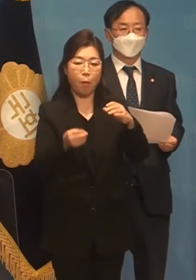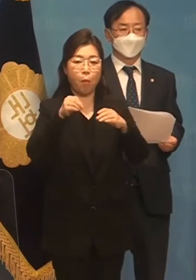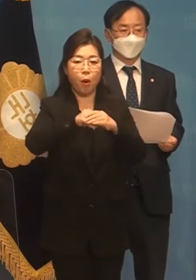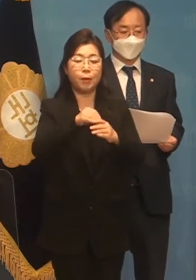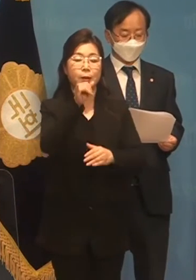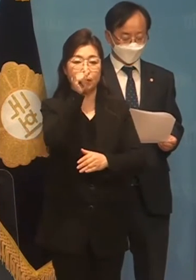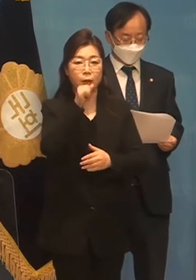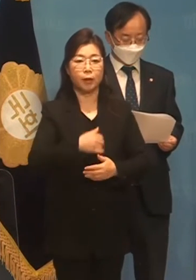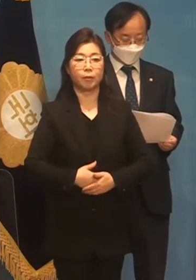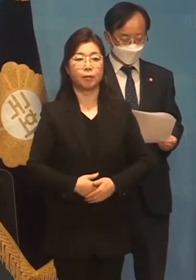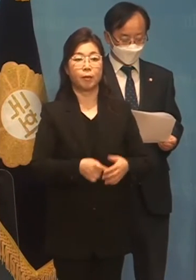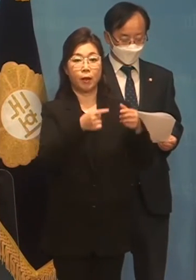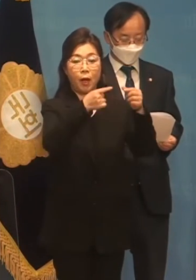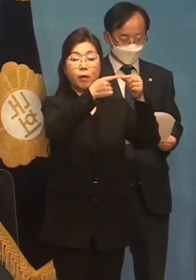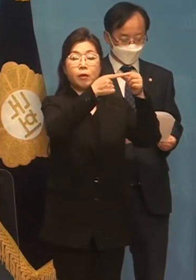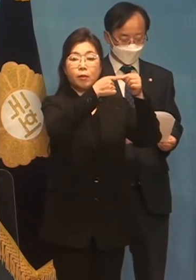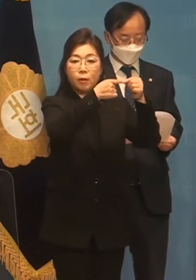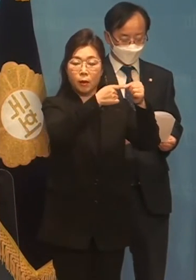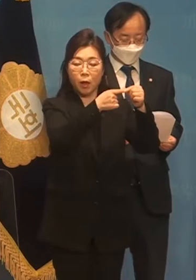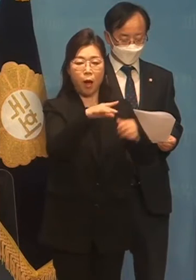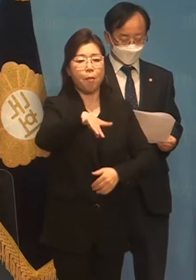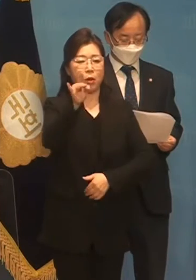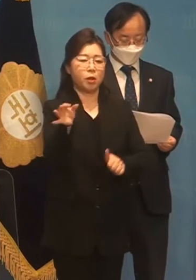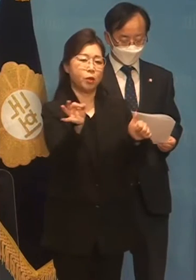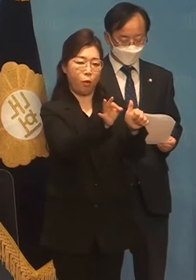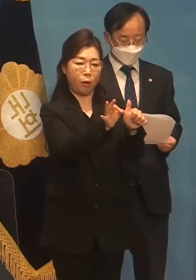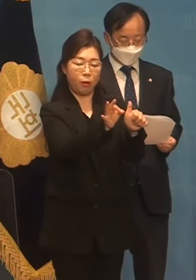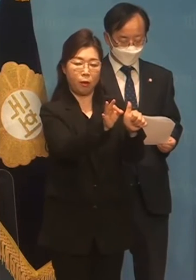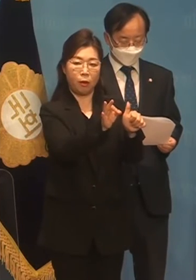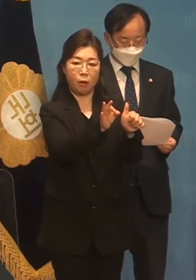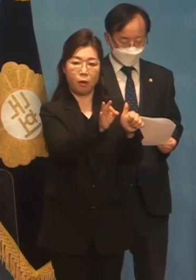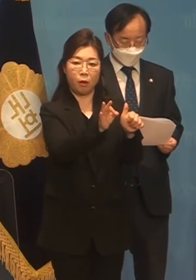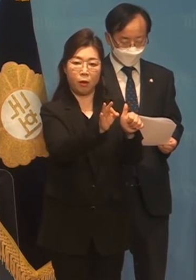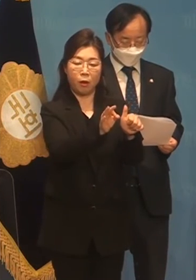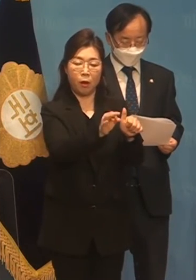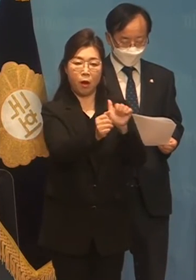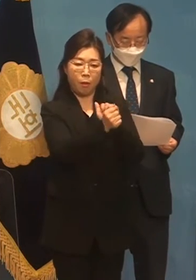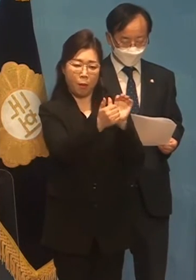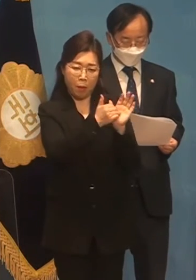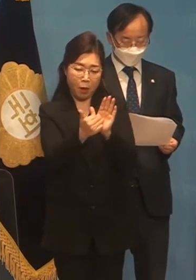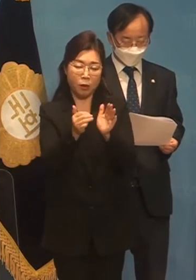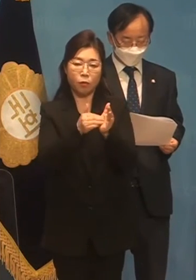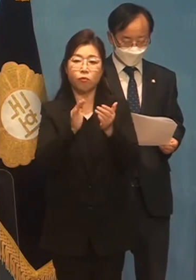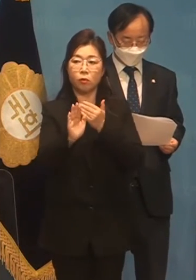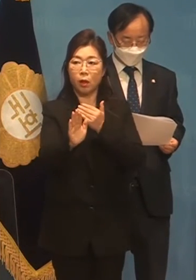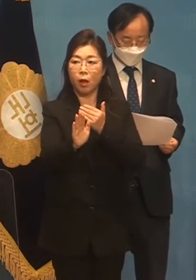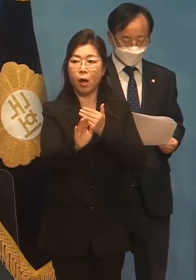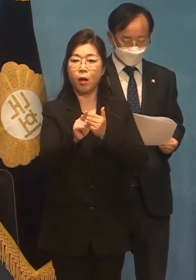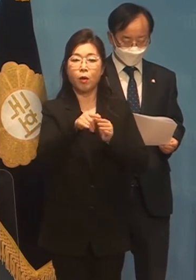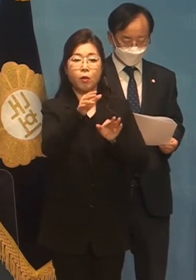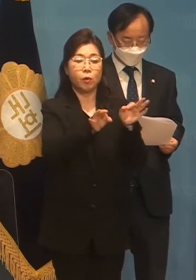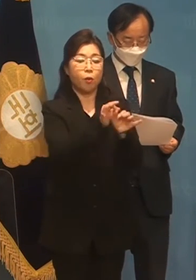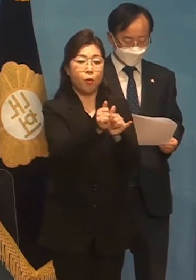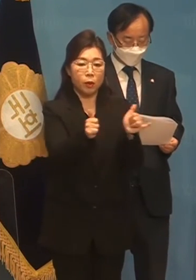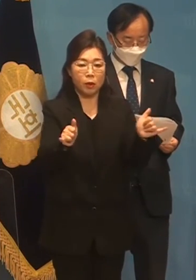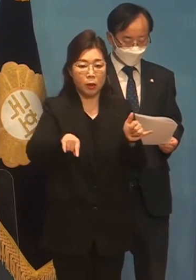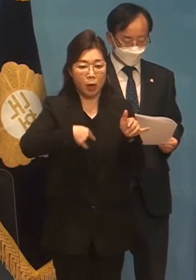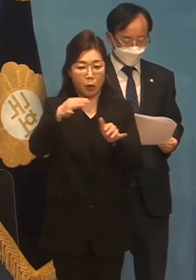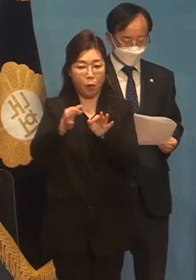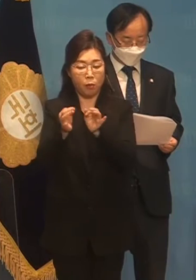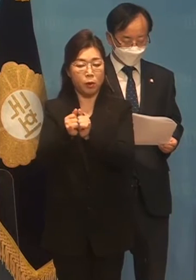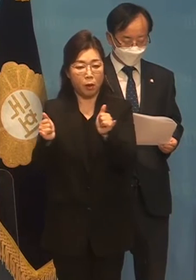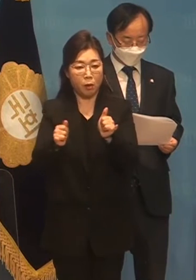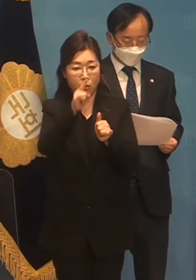있습니다. 첫째, 선지원입니다. 방역조치 실시와 동시에 소상공인 자영업자에